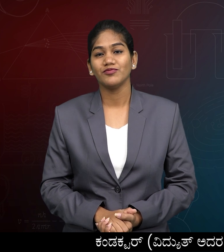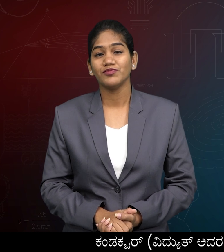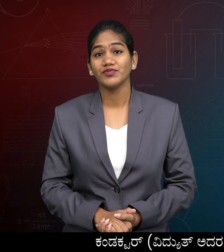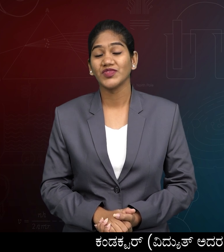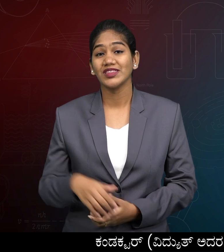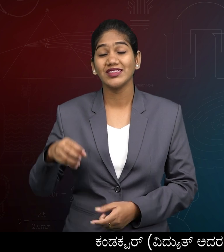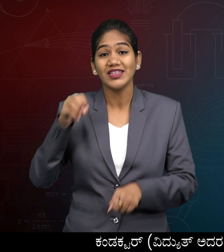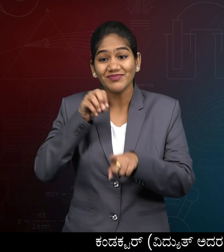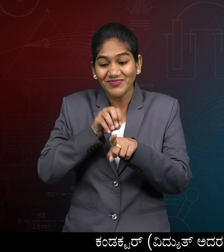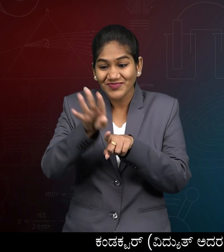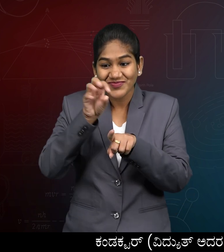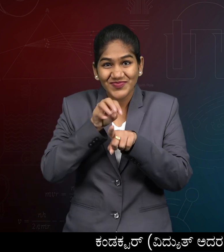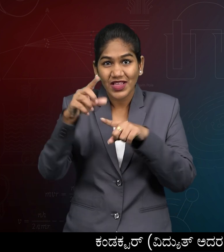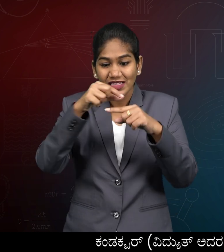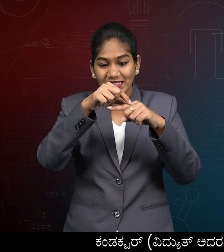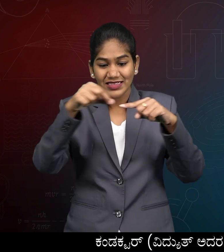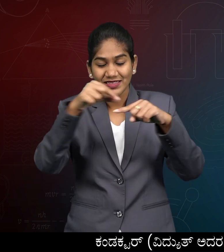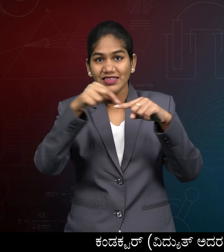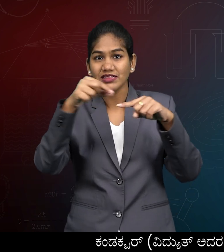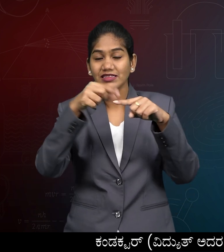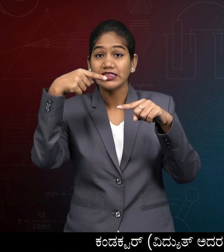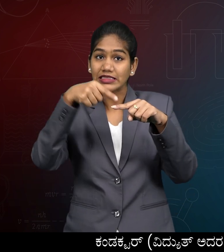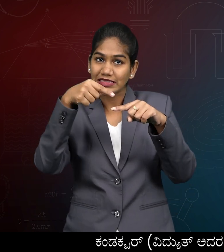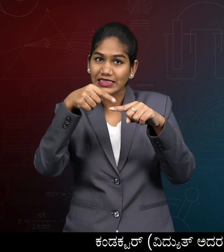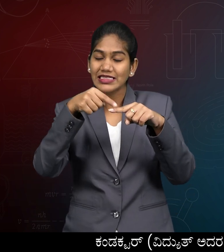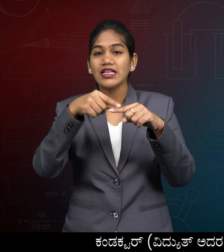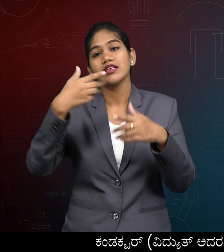ಕಂಡಕ್ಟರ್, ವಿದ್ಯುತ್ ಅದರ ಮೂಲಕ ಹರಿಯುವಂತೆ ಮಾಡುವ ವಸ್ತು.